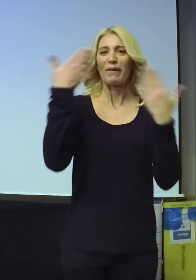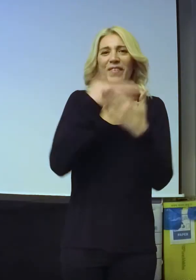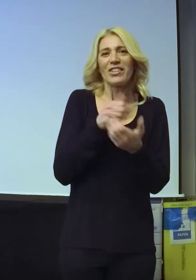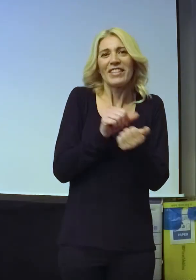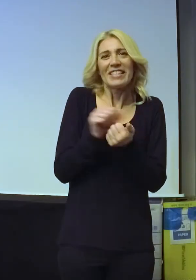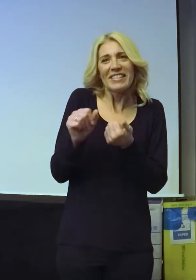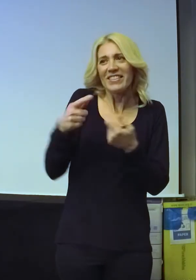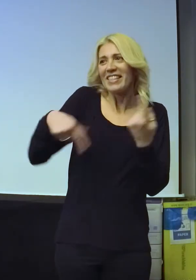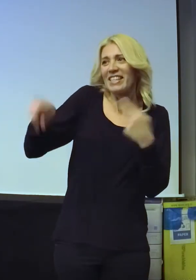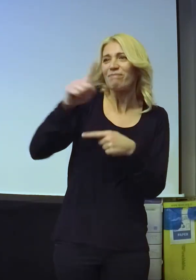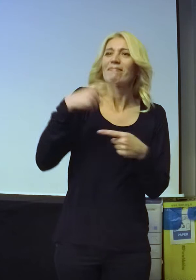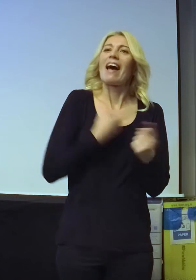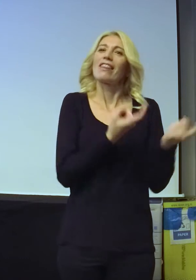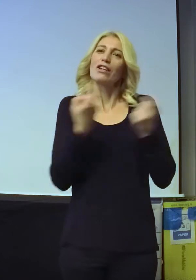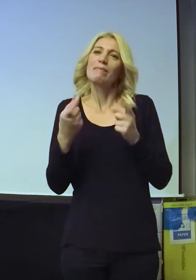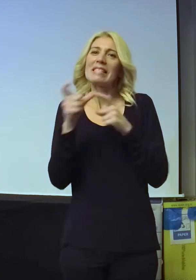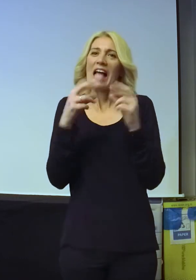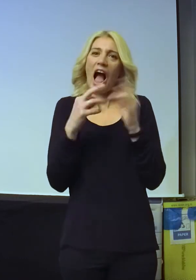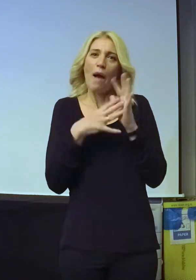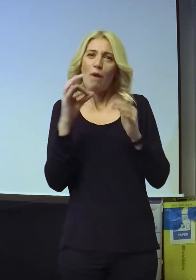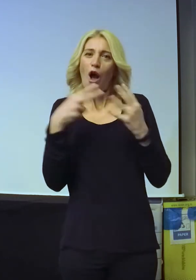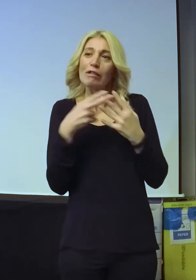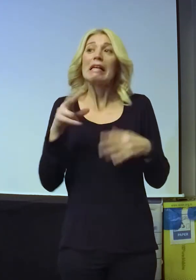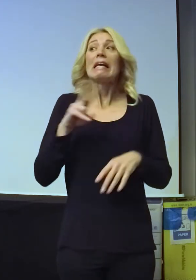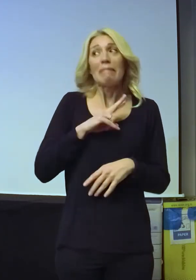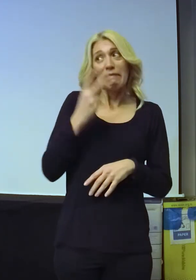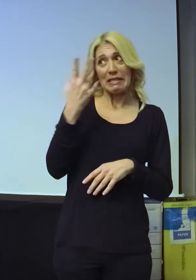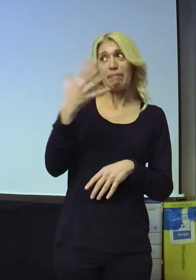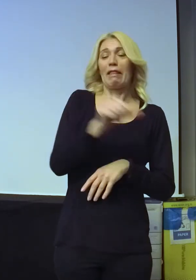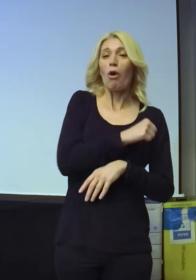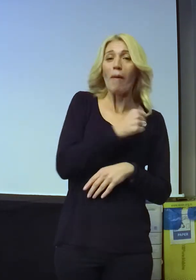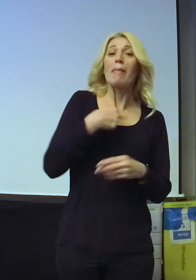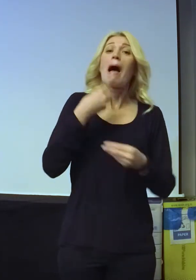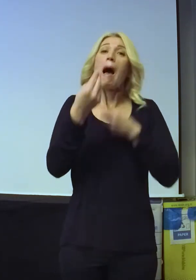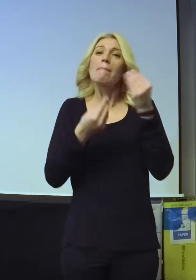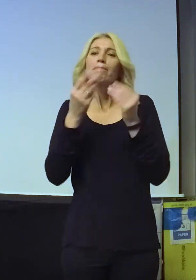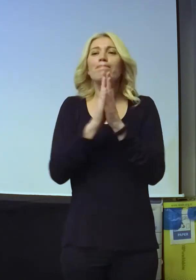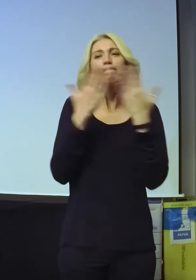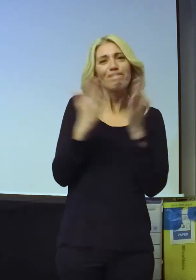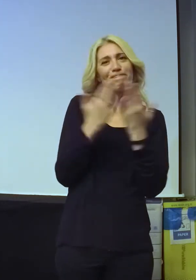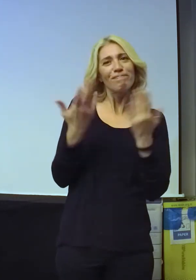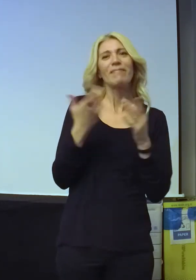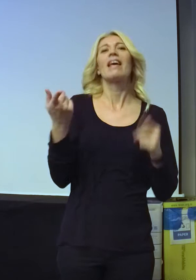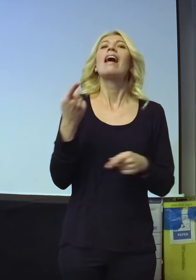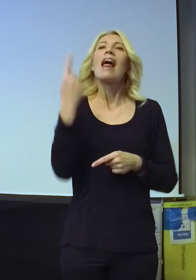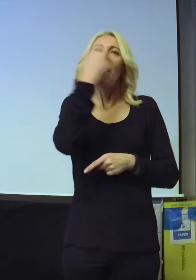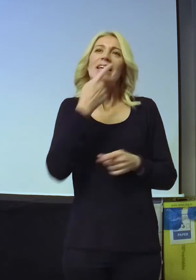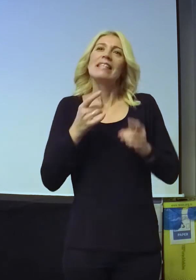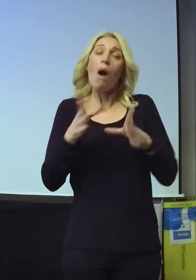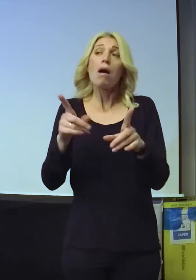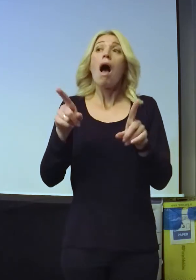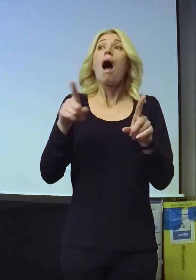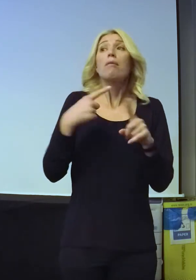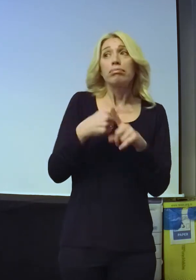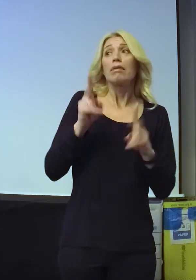Dobro večer svima, ja sam Mirko Ondrik, dolazim tačnije iz Samoša, imam 25 godina. Pričat ću vam priču o magazinu Lice ulice